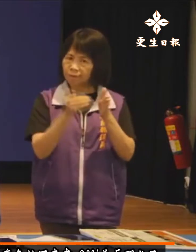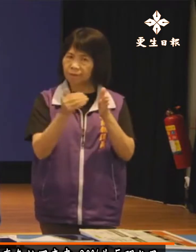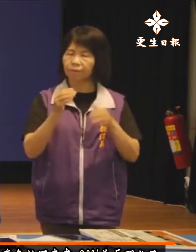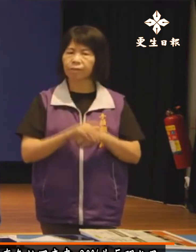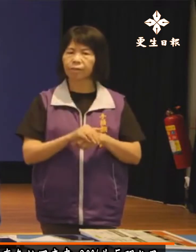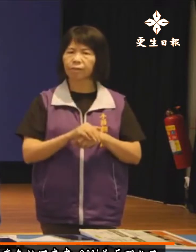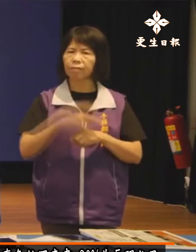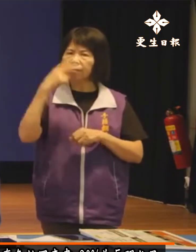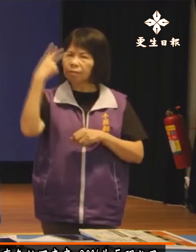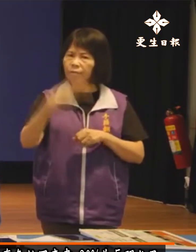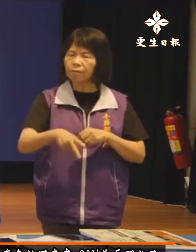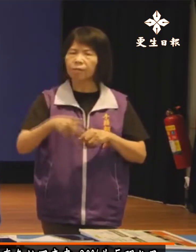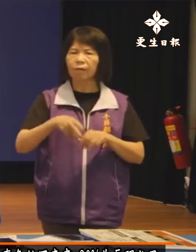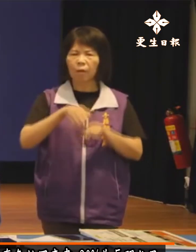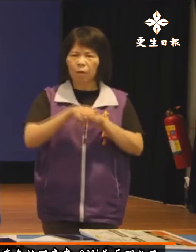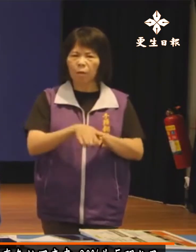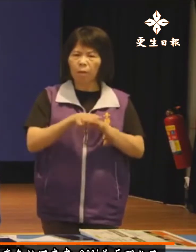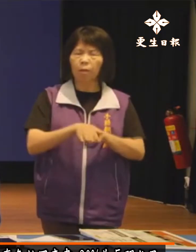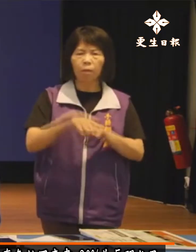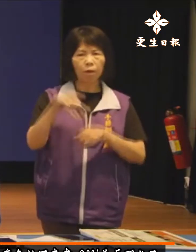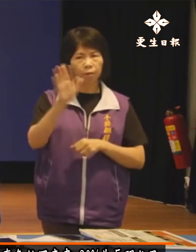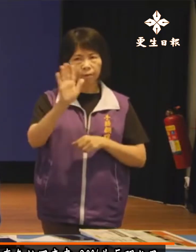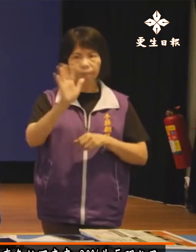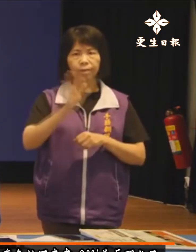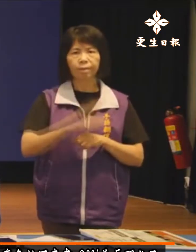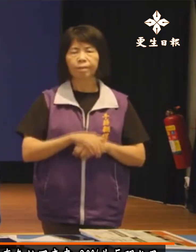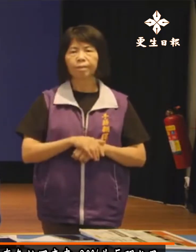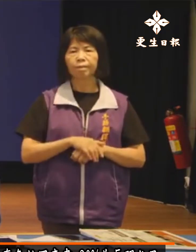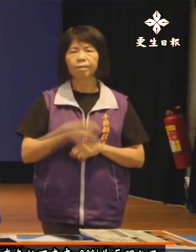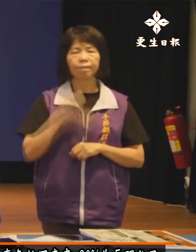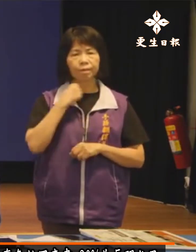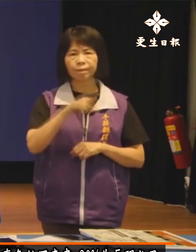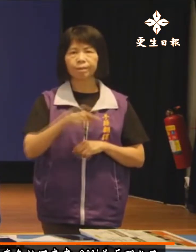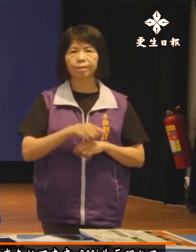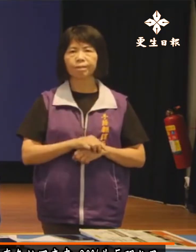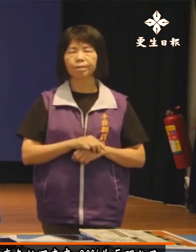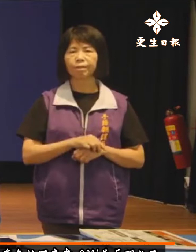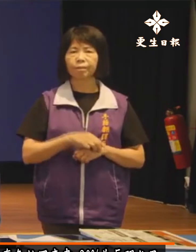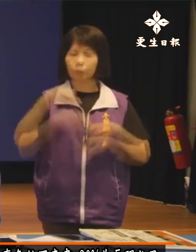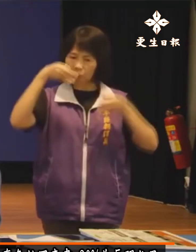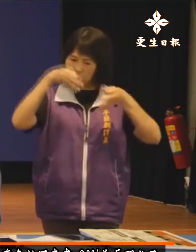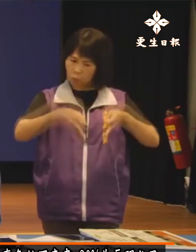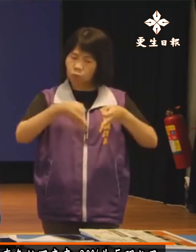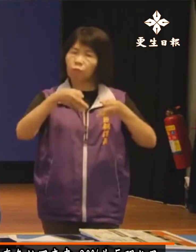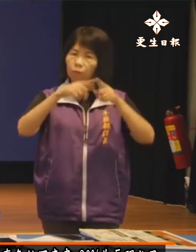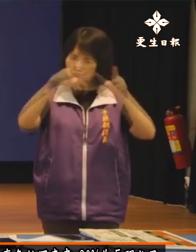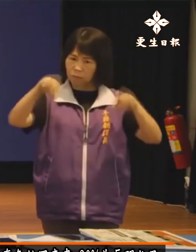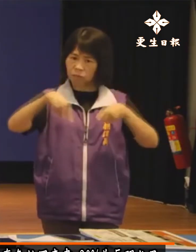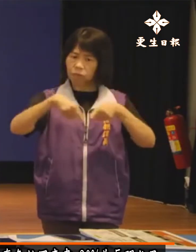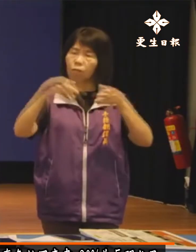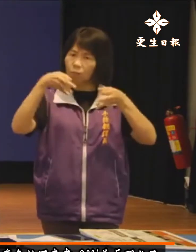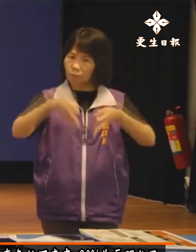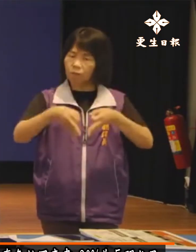人生的末端，所以他们已经签署不需要做积极急救